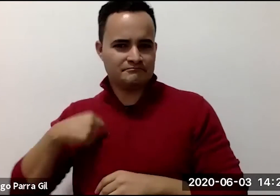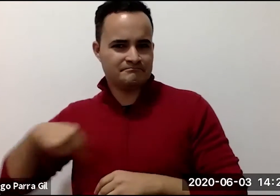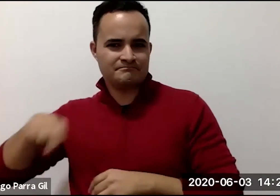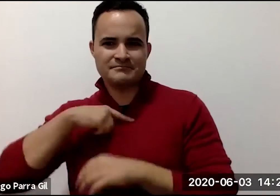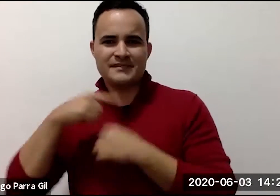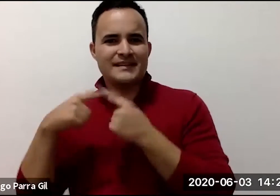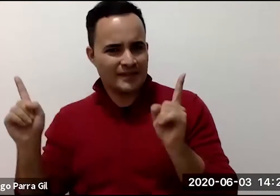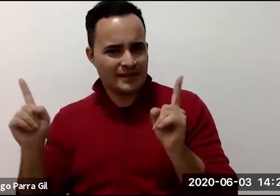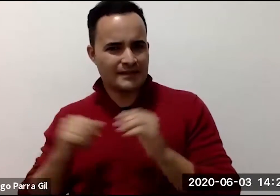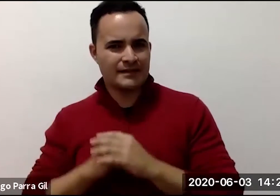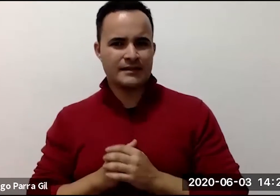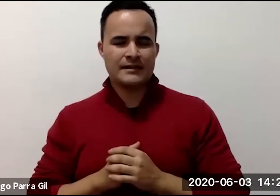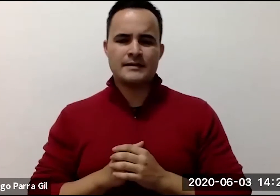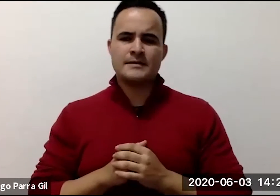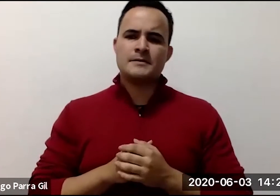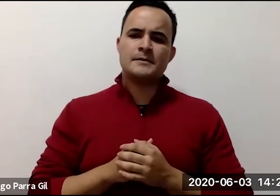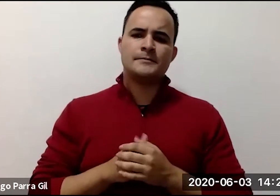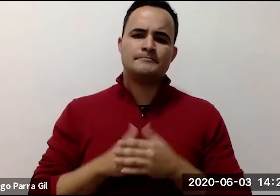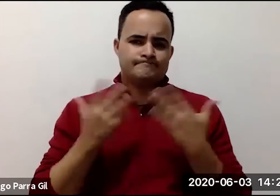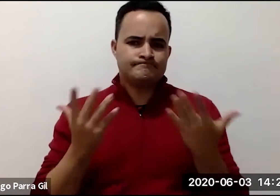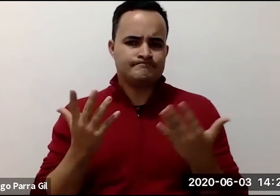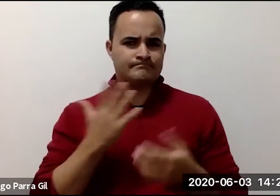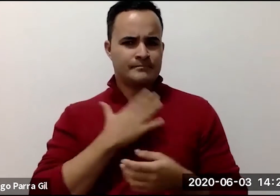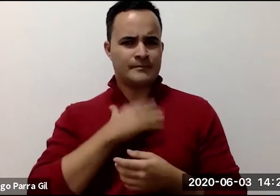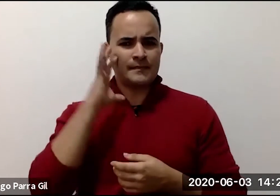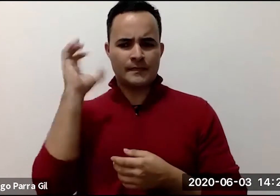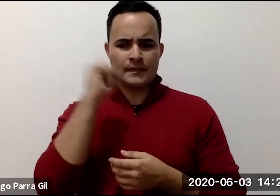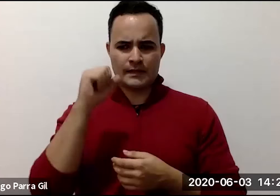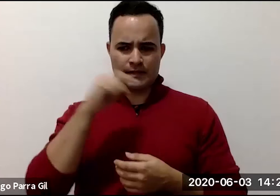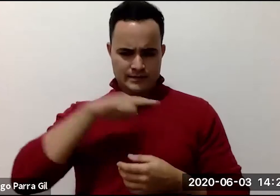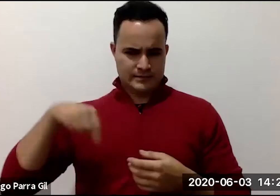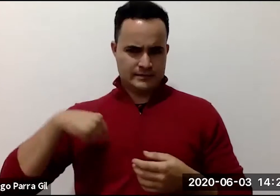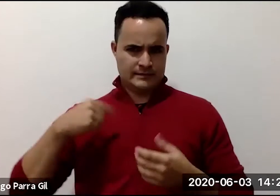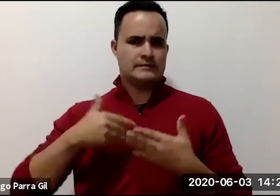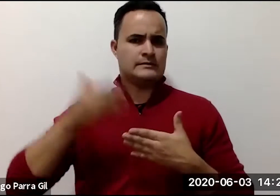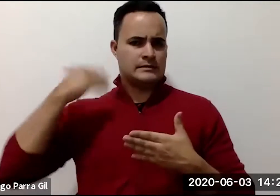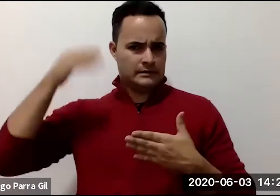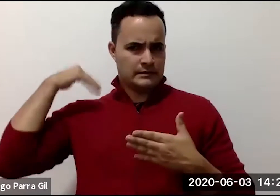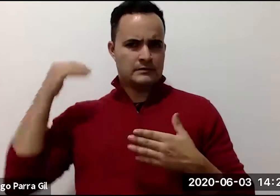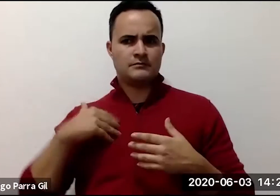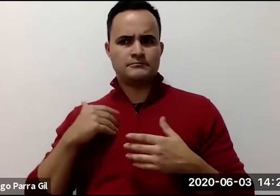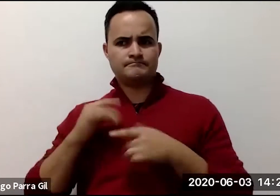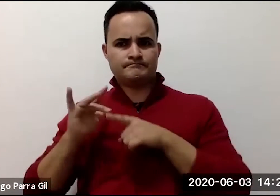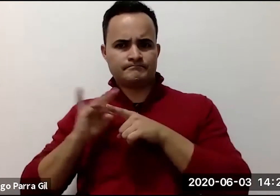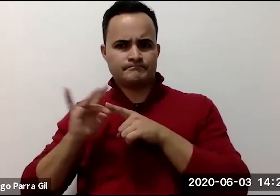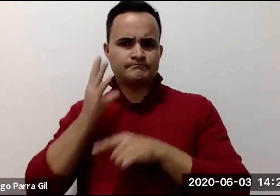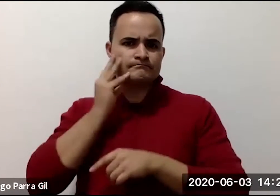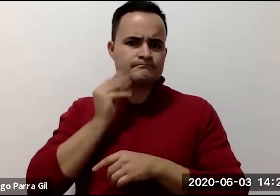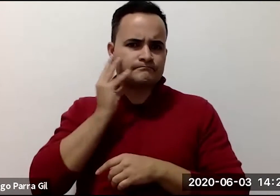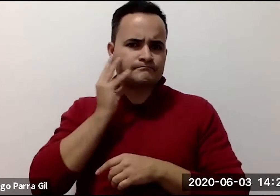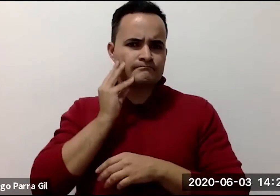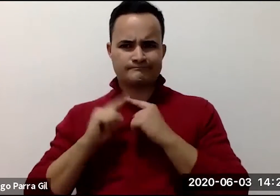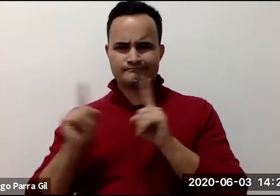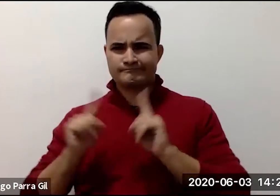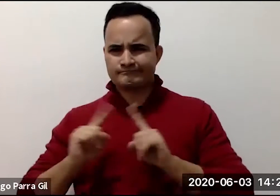Entonces, el hecho de que nosotros ya estábamos viviendo ciertas cosas o condiciones